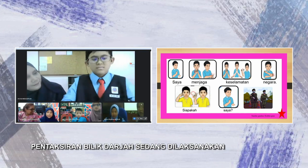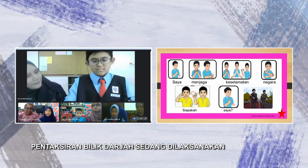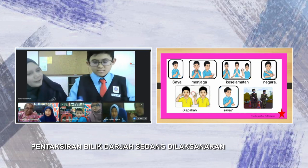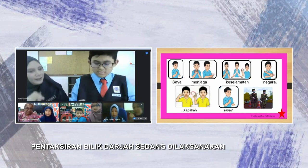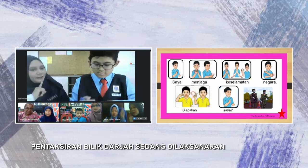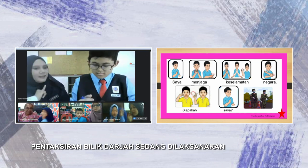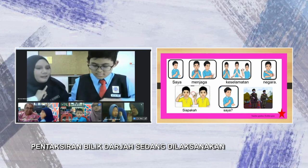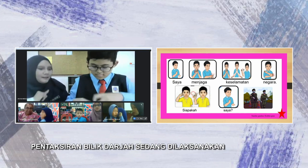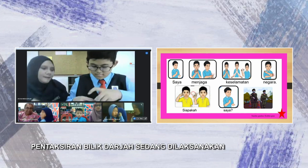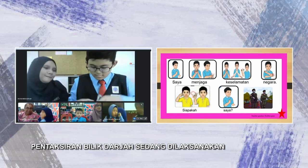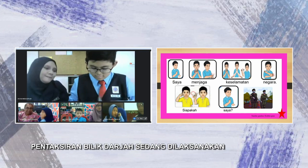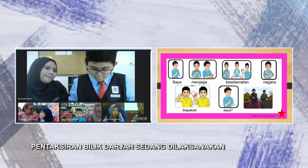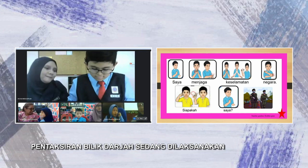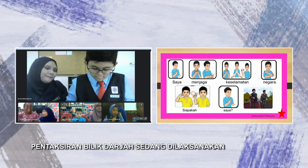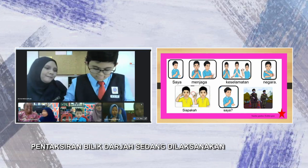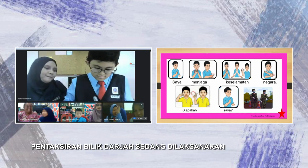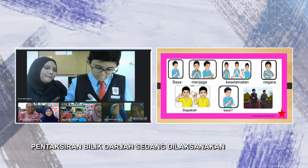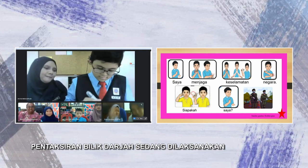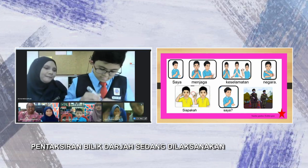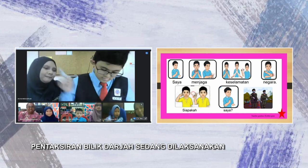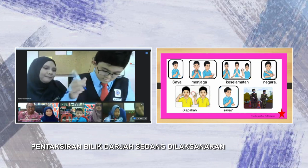Saya seorang.